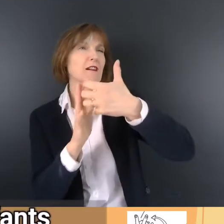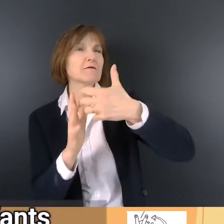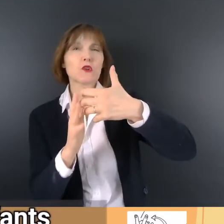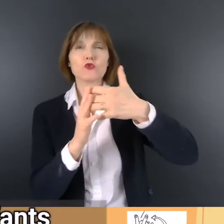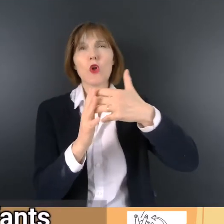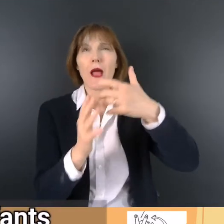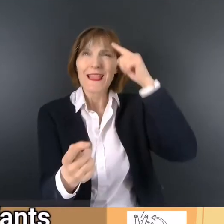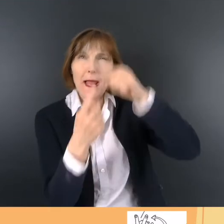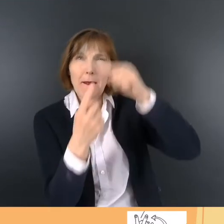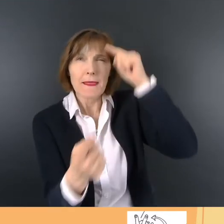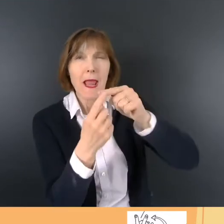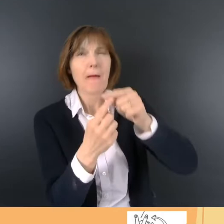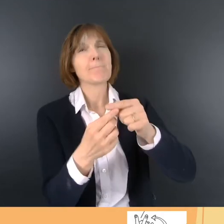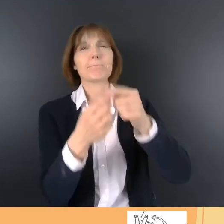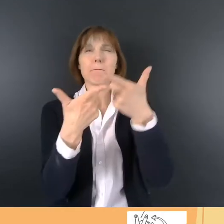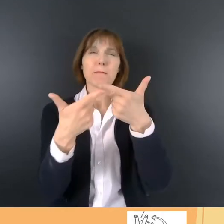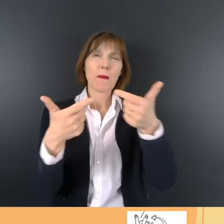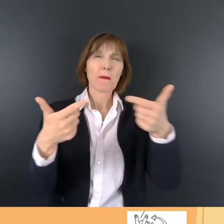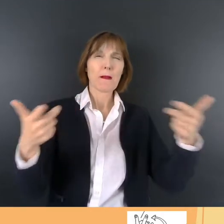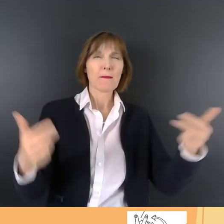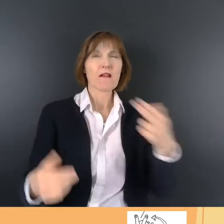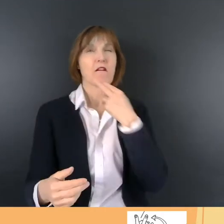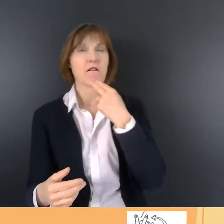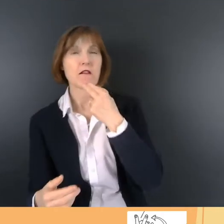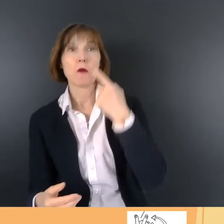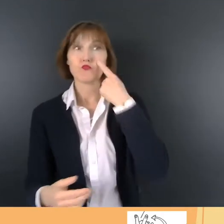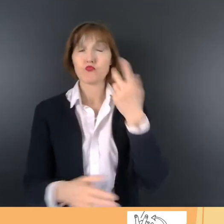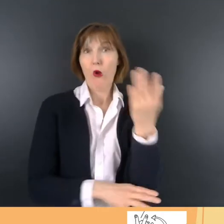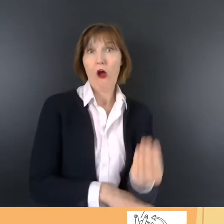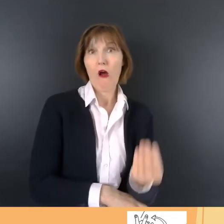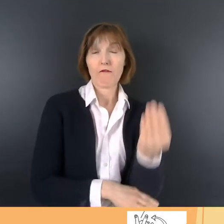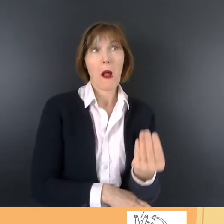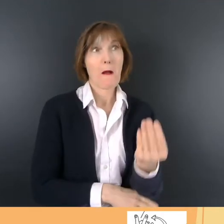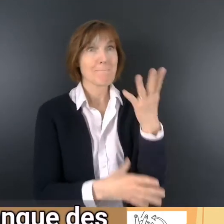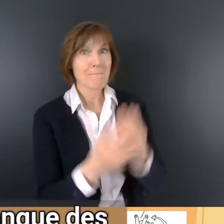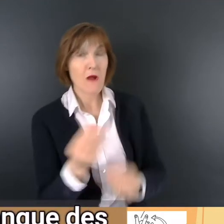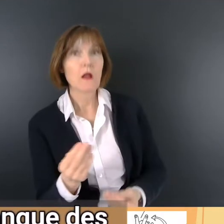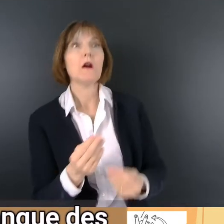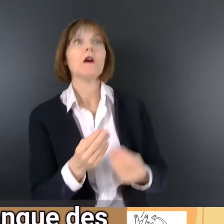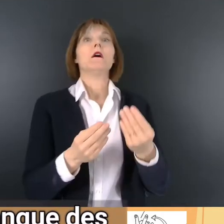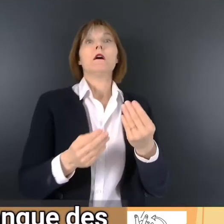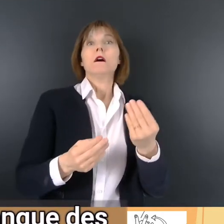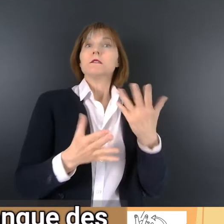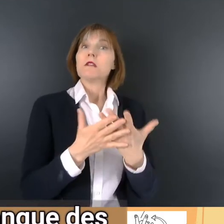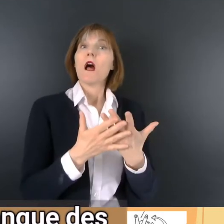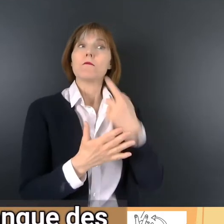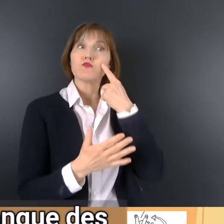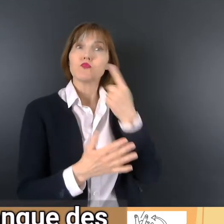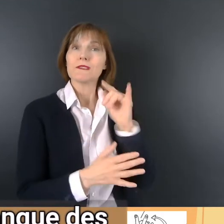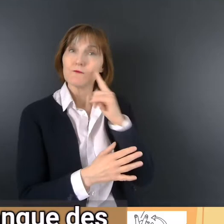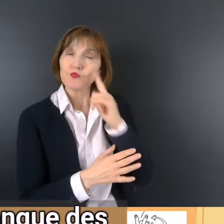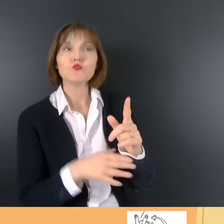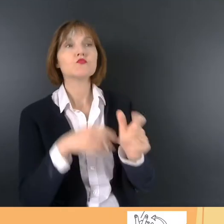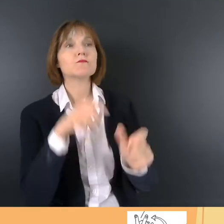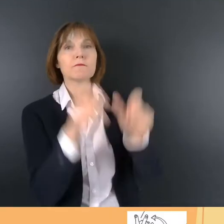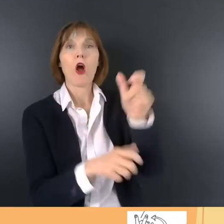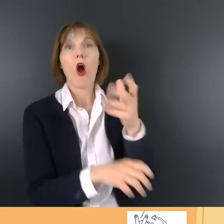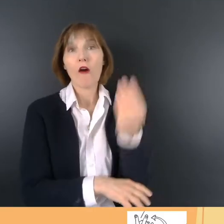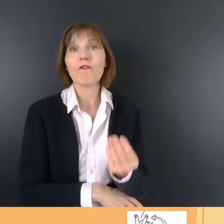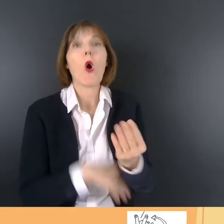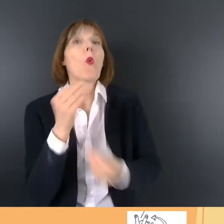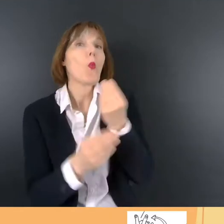transmettre en langue des signes, donc pour des enfants qui soit connaissent la langue des signes, soit sont sourds, tout simplement.